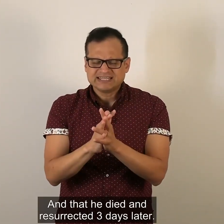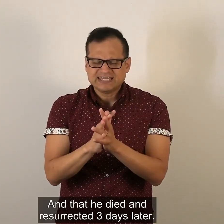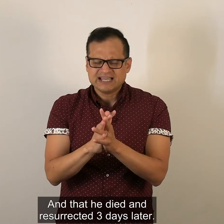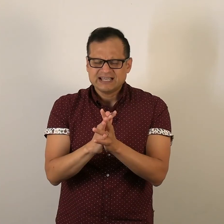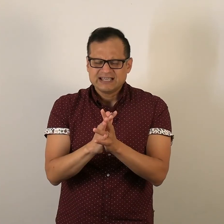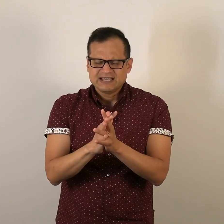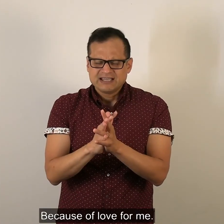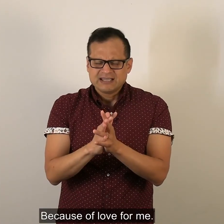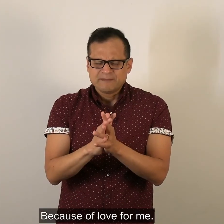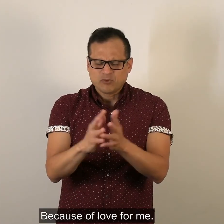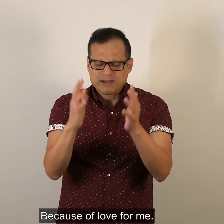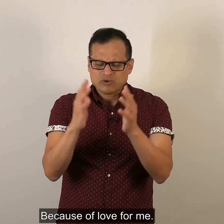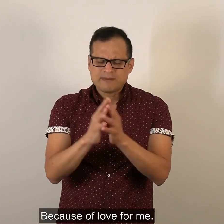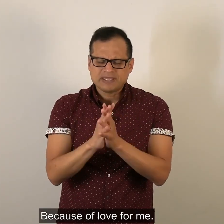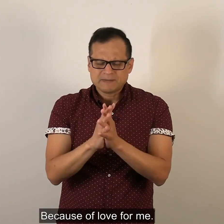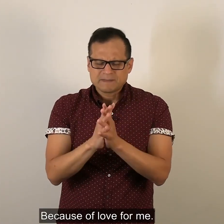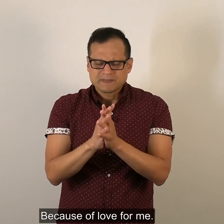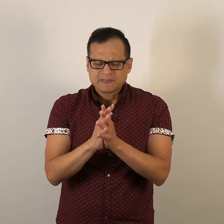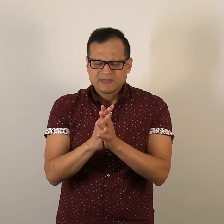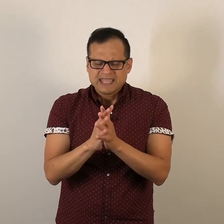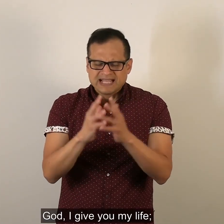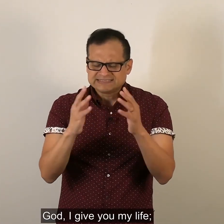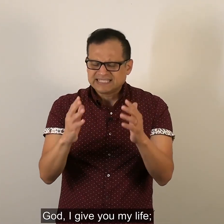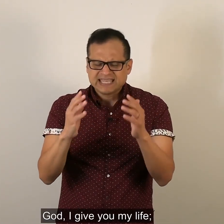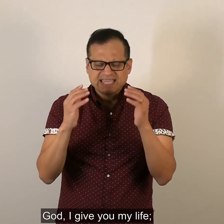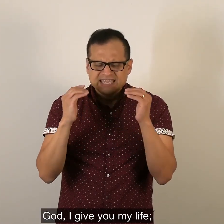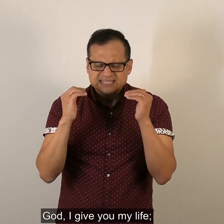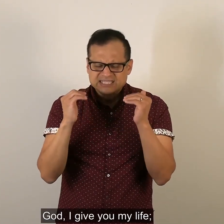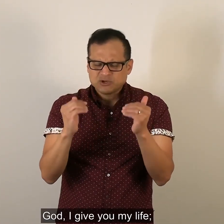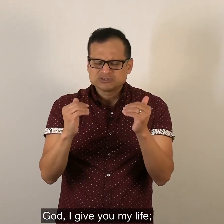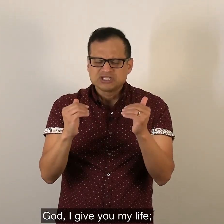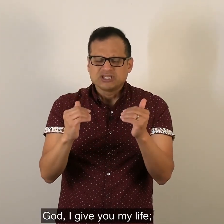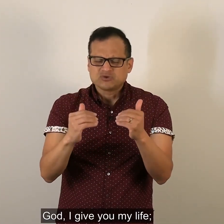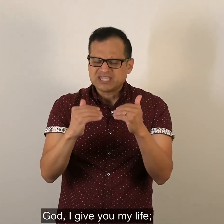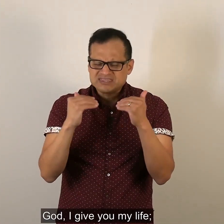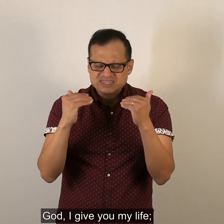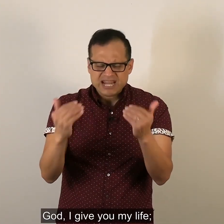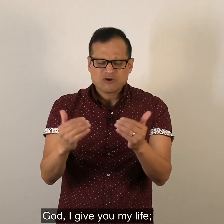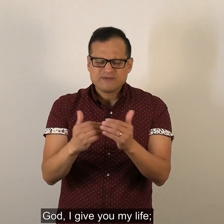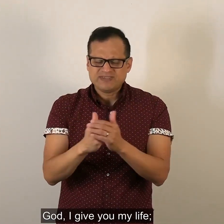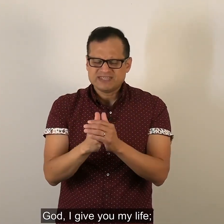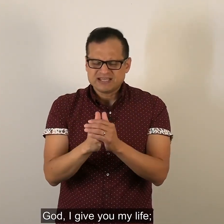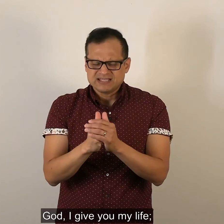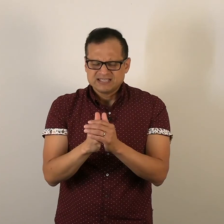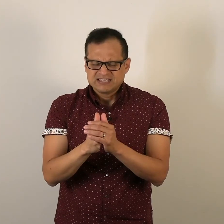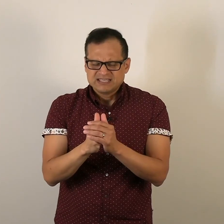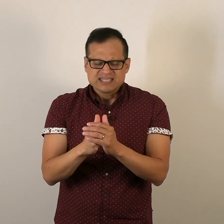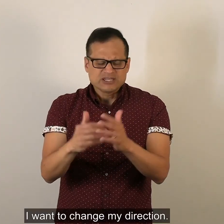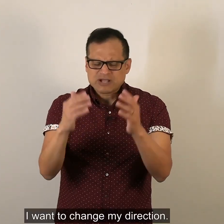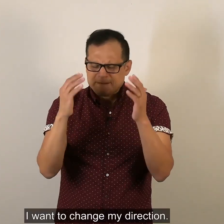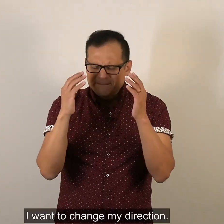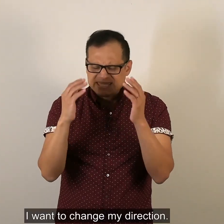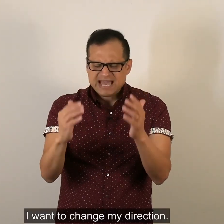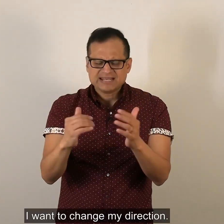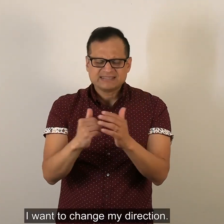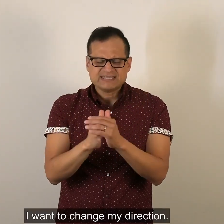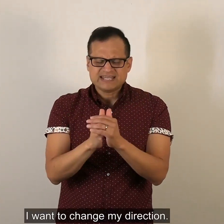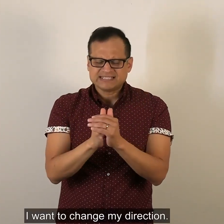día por amor a mí. Así que, Dios, yo te entrego mi vida. Quiero cambiar de